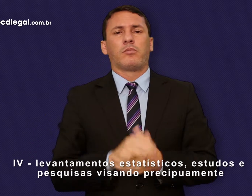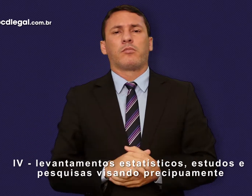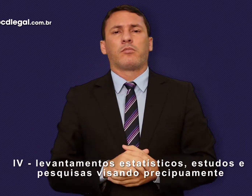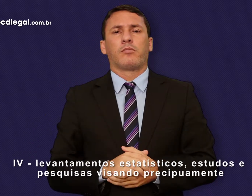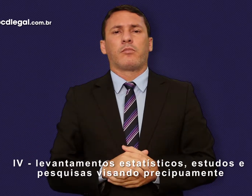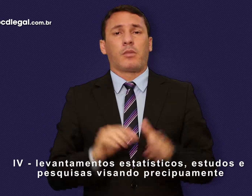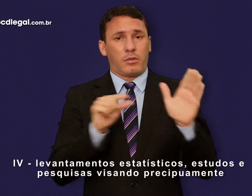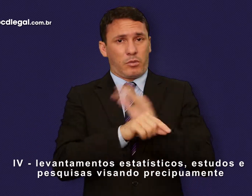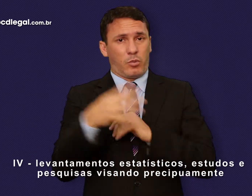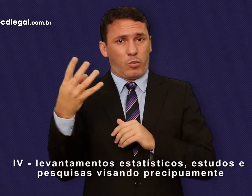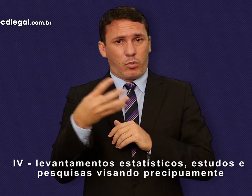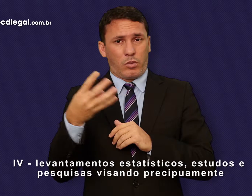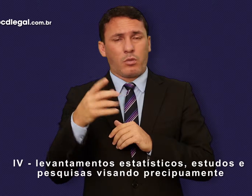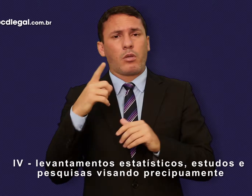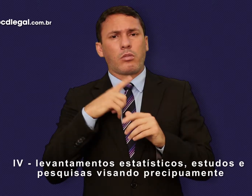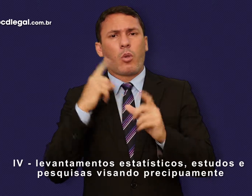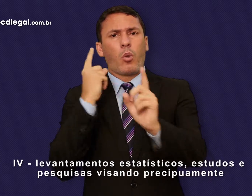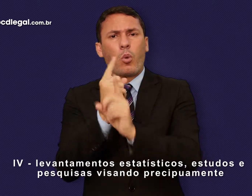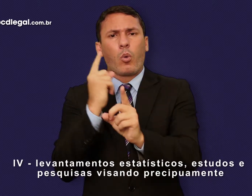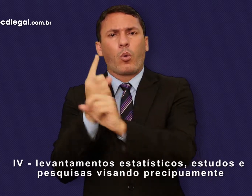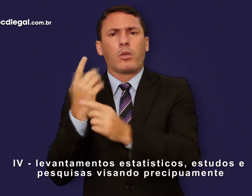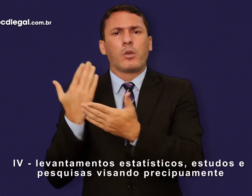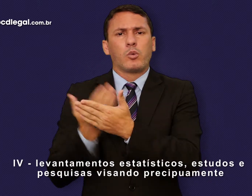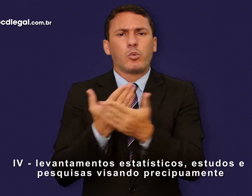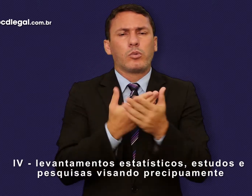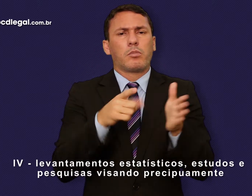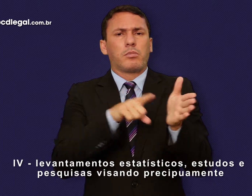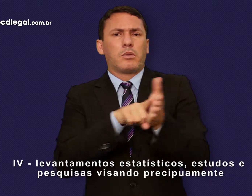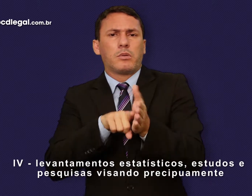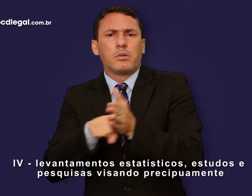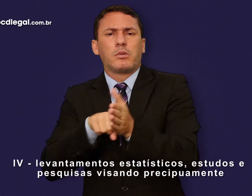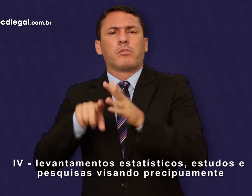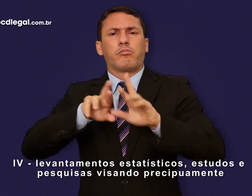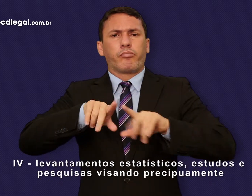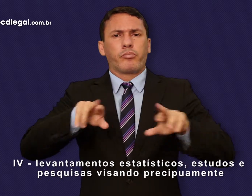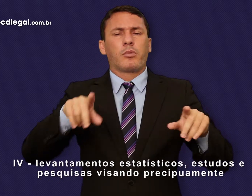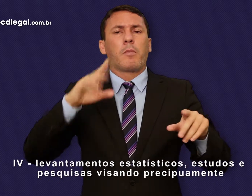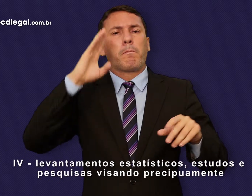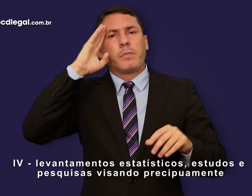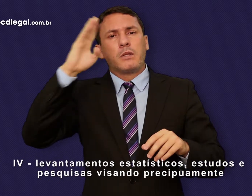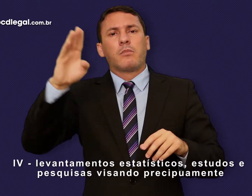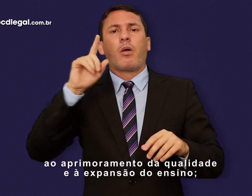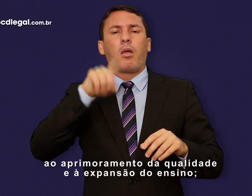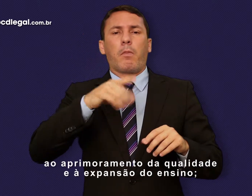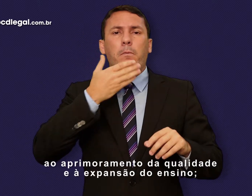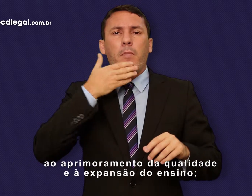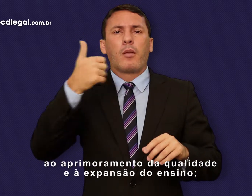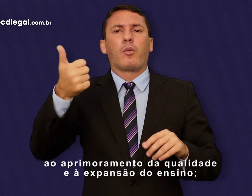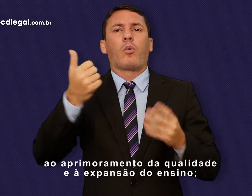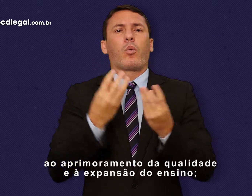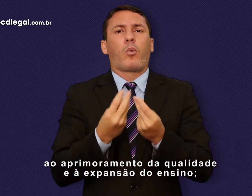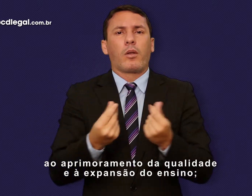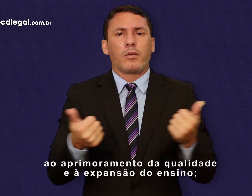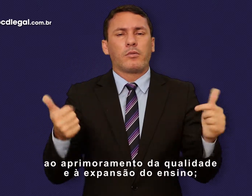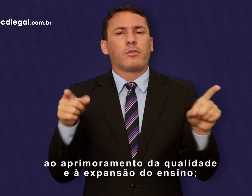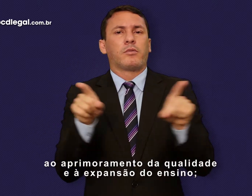Inciso 4. Levantamentos estatísticos, estudos e pesquisas visando principalmente ao aprimoramento da qualidade e